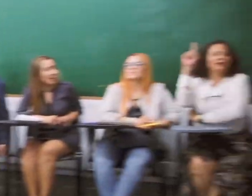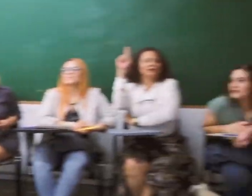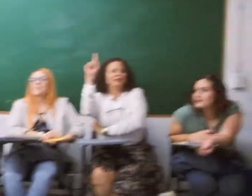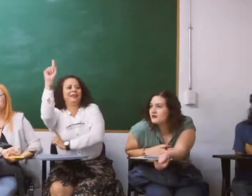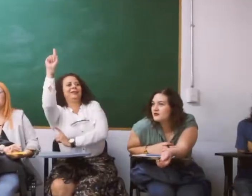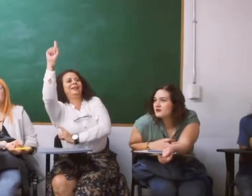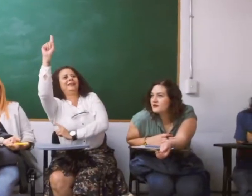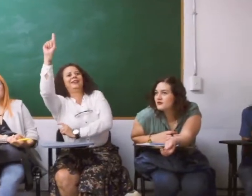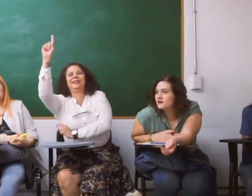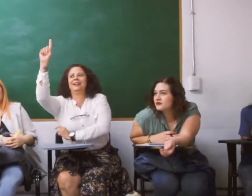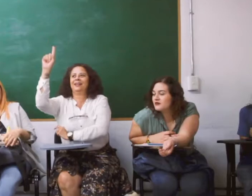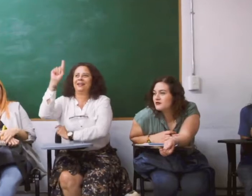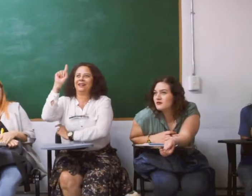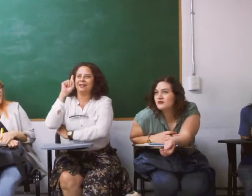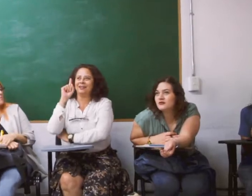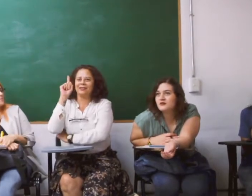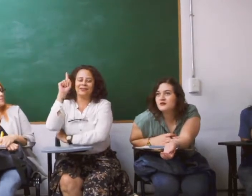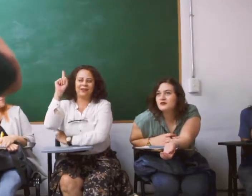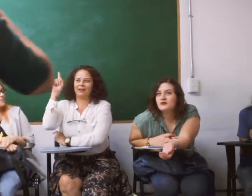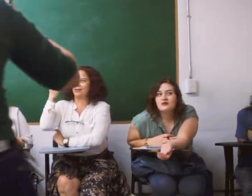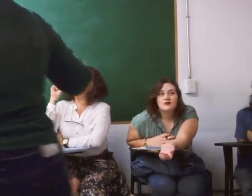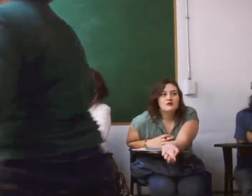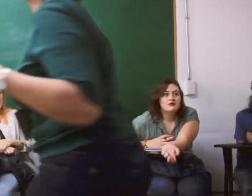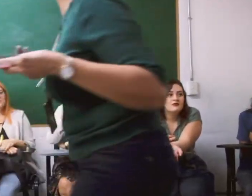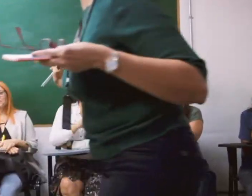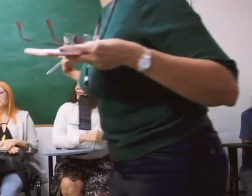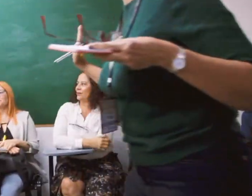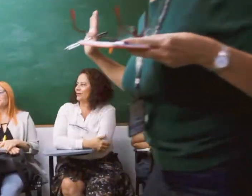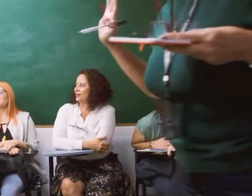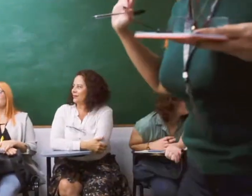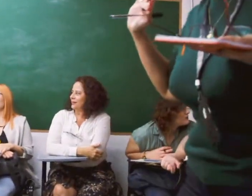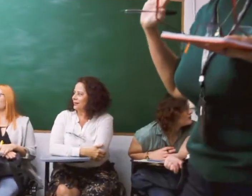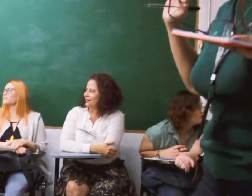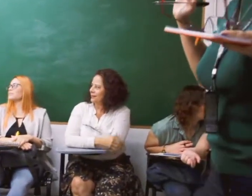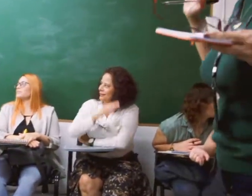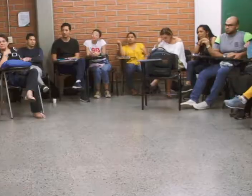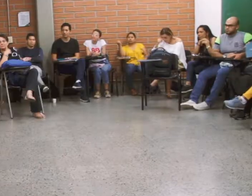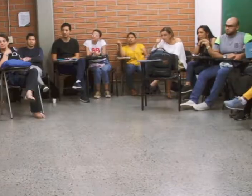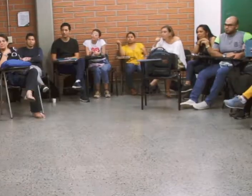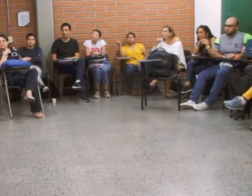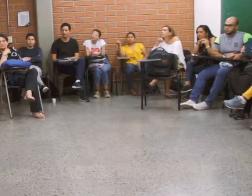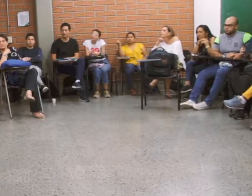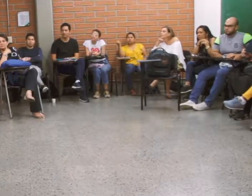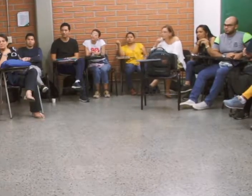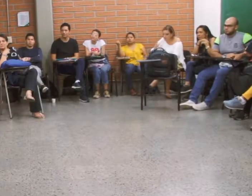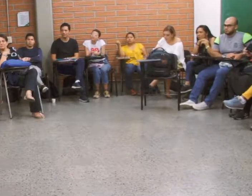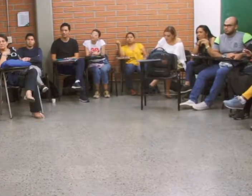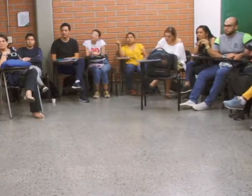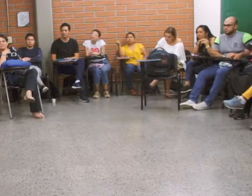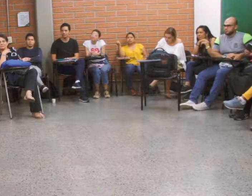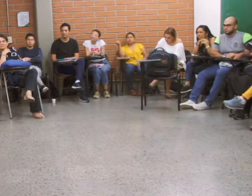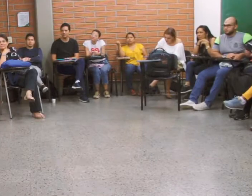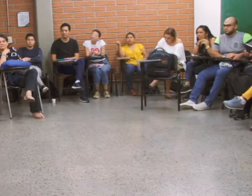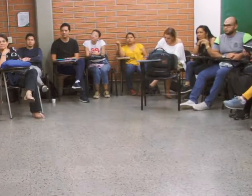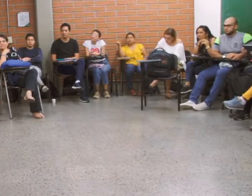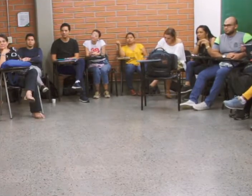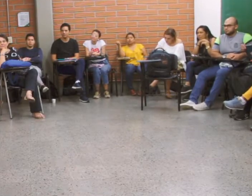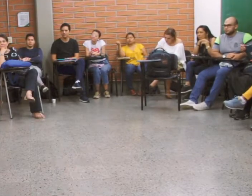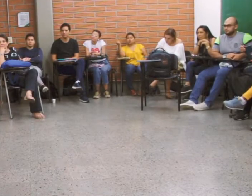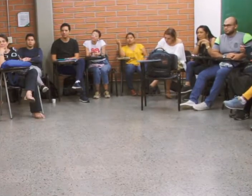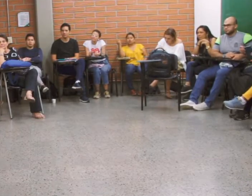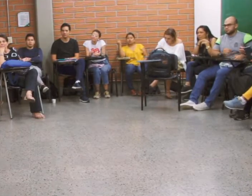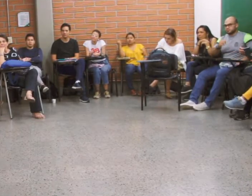hablando muy sabroso. La profe Mariela, ¿quién acompaña a Mariela? Están los compañeros de tutorías, de la red